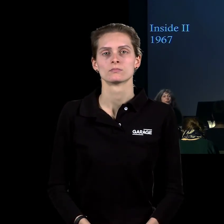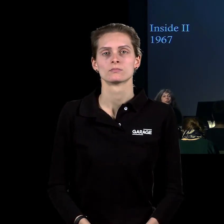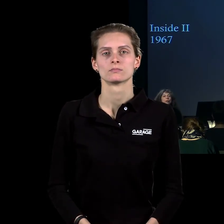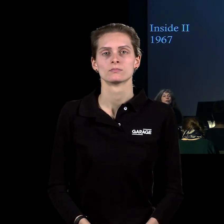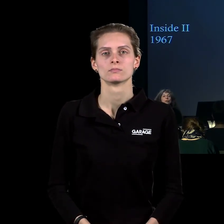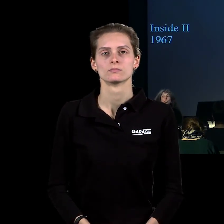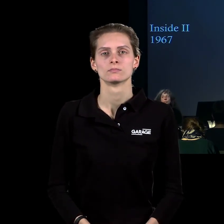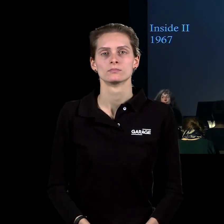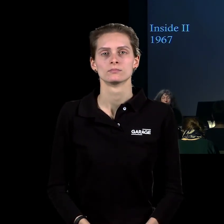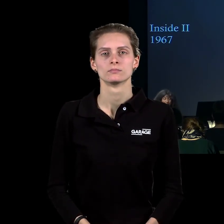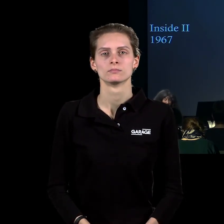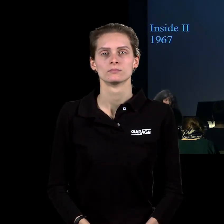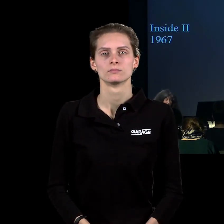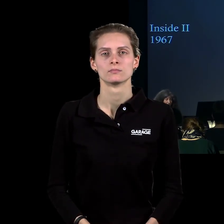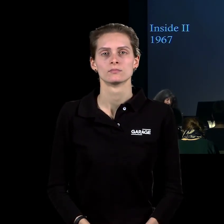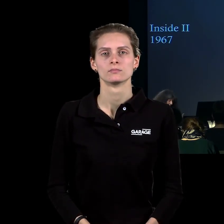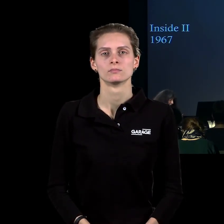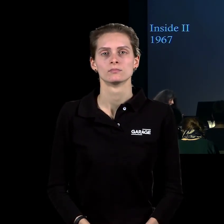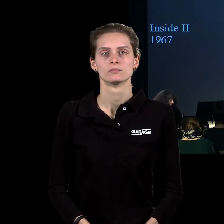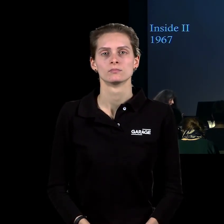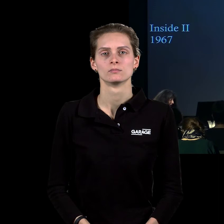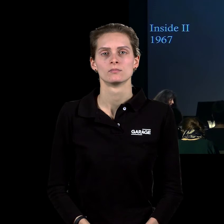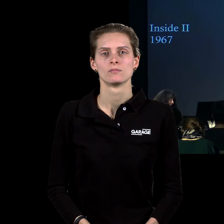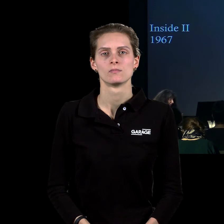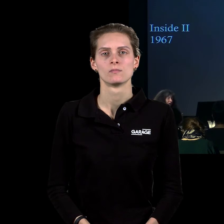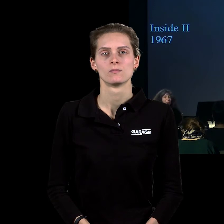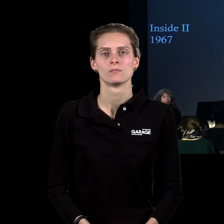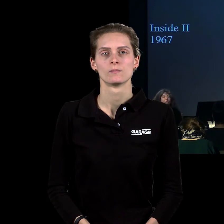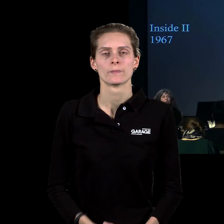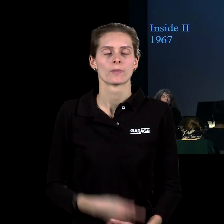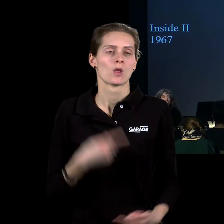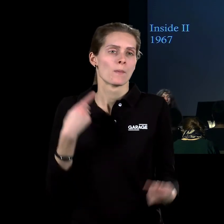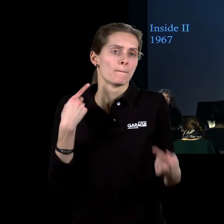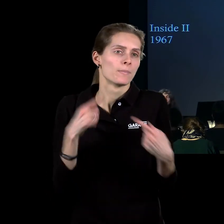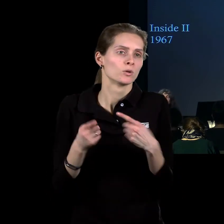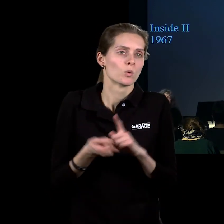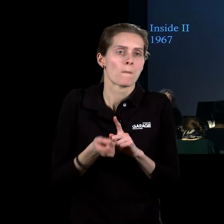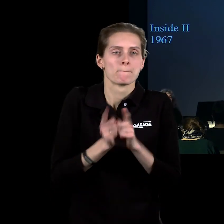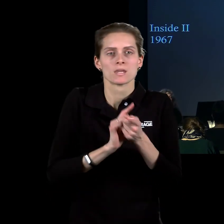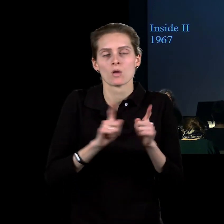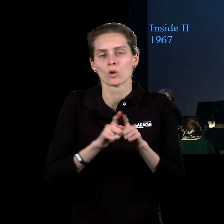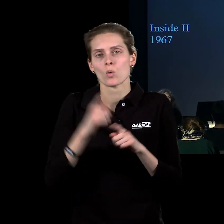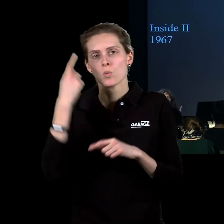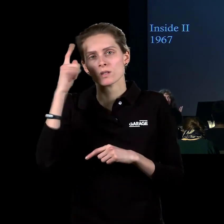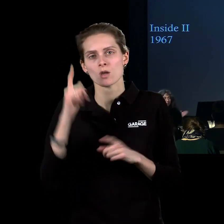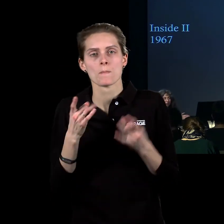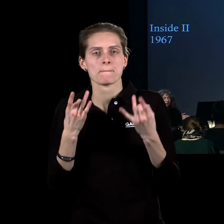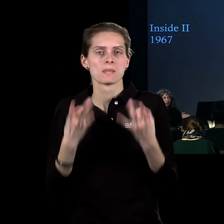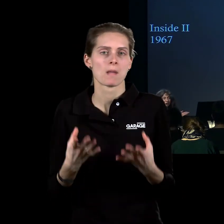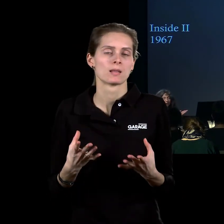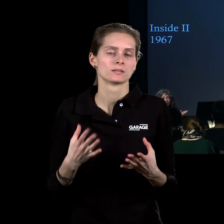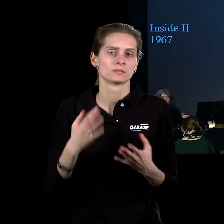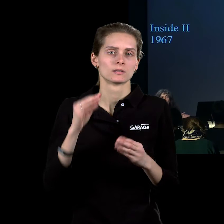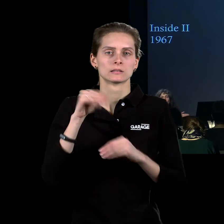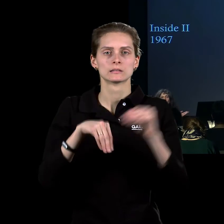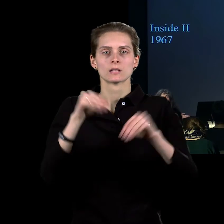которая совершенно по-другому меняют эту идею минималистской инсталляции, там,